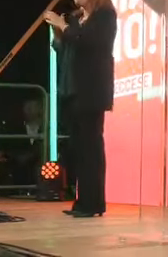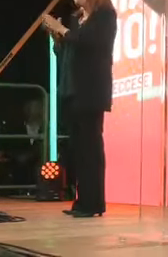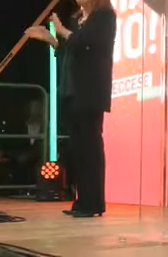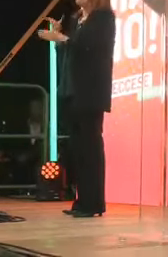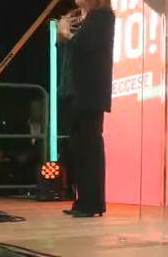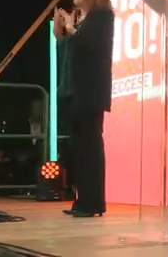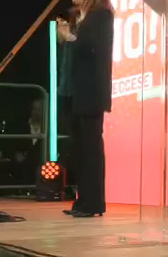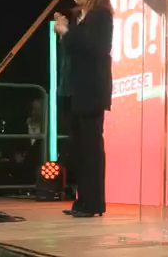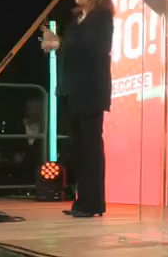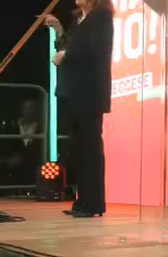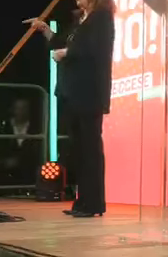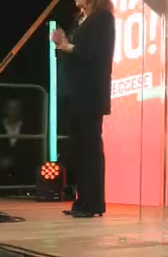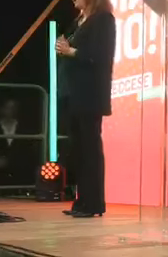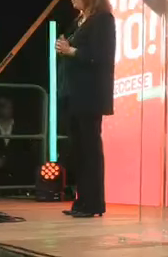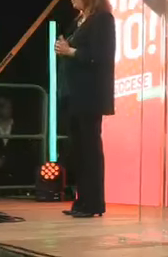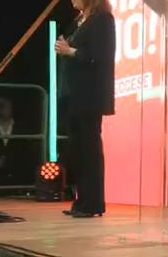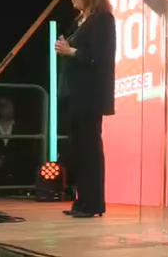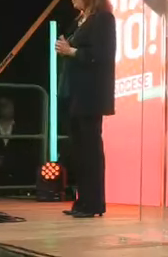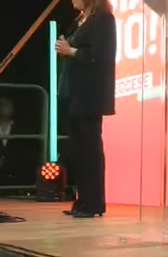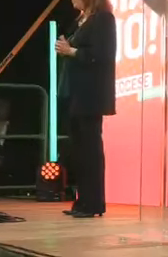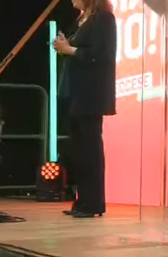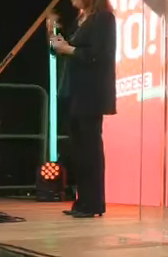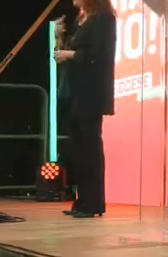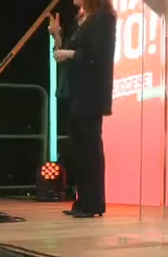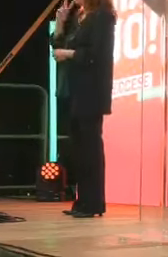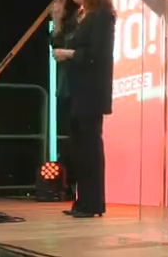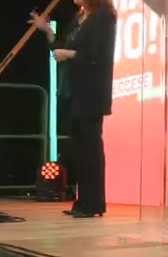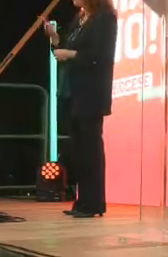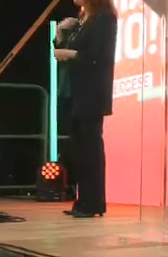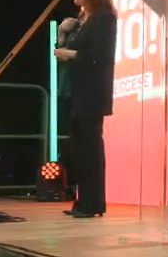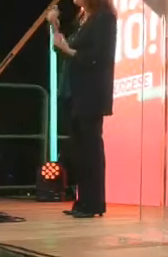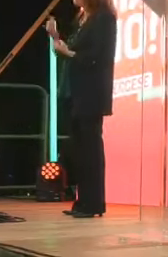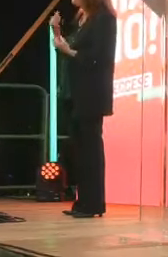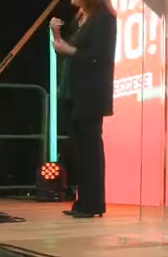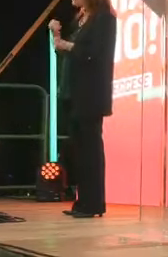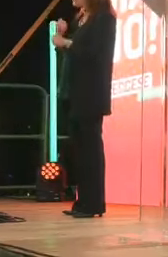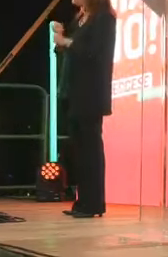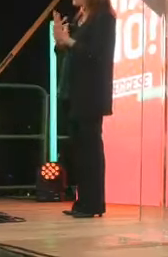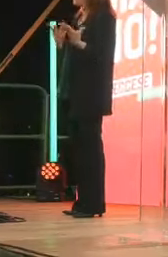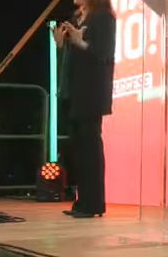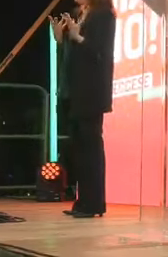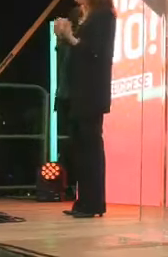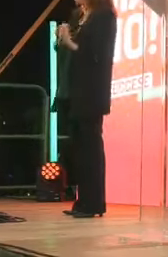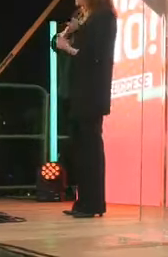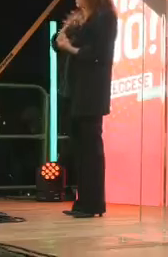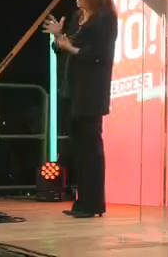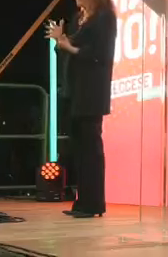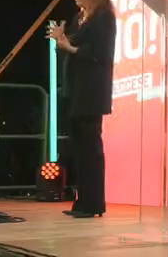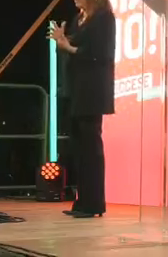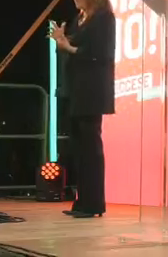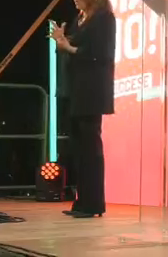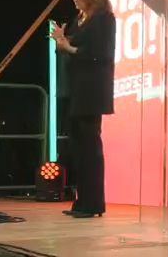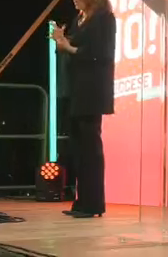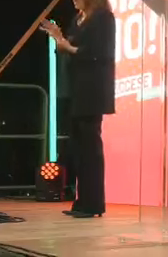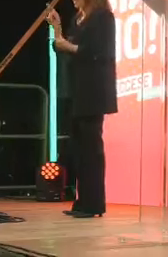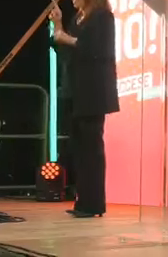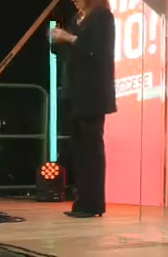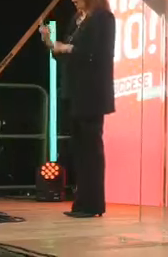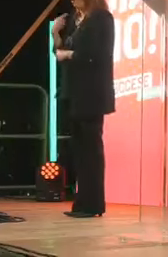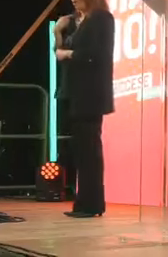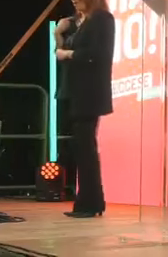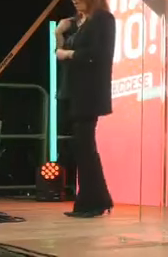Voglio chiarire che noi, lo sapete, abbiamo sempre lavorato per l'unità, a differenza di altri. Anche